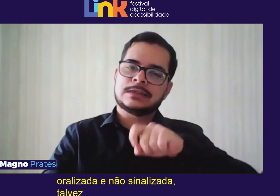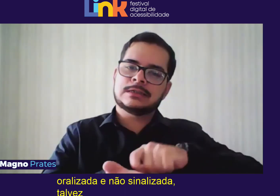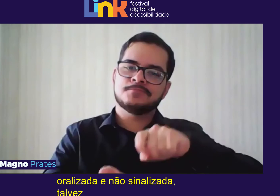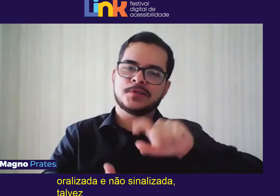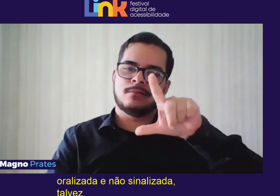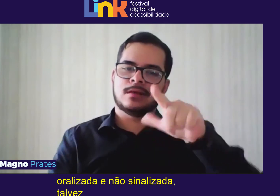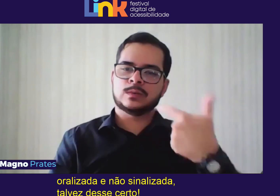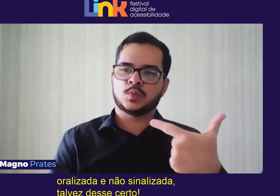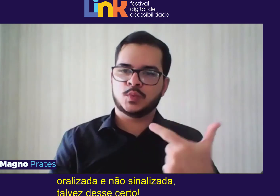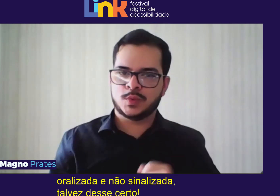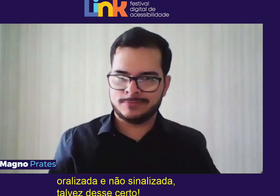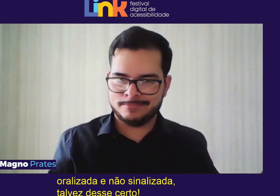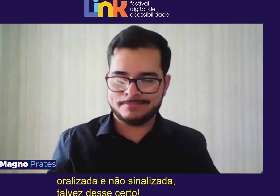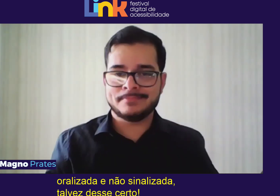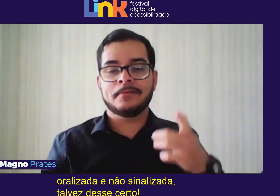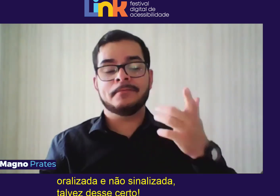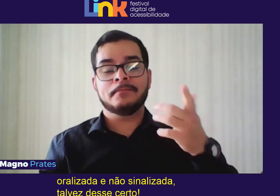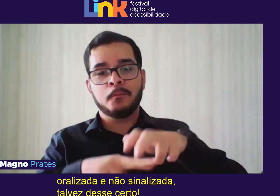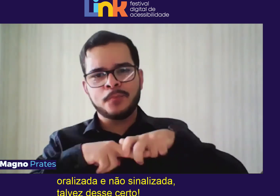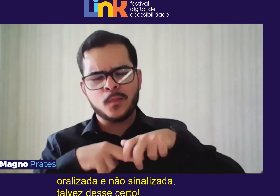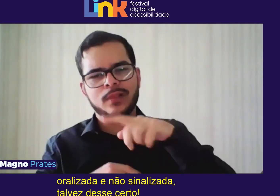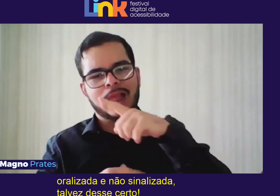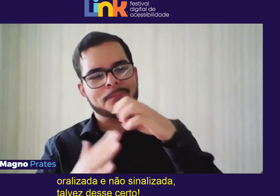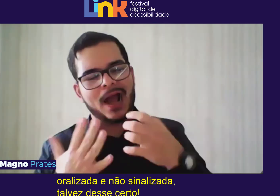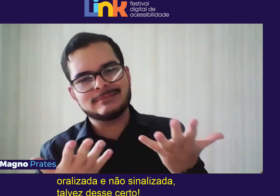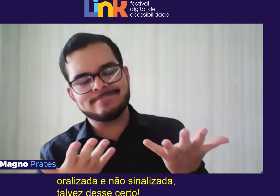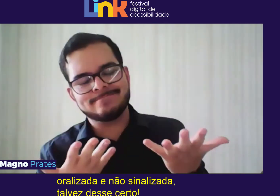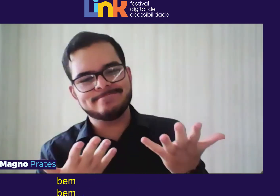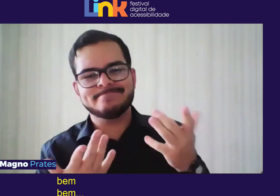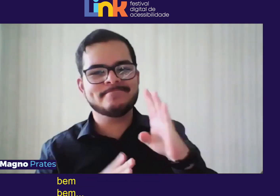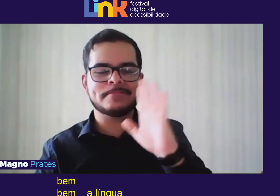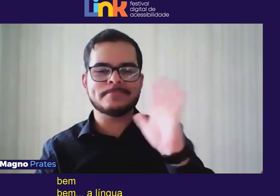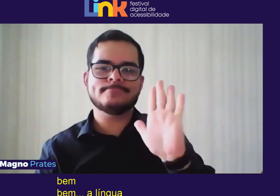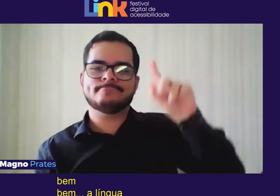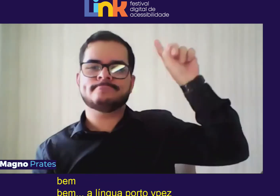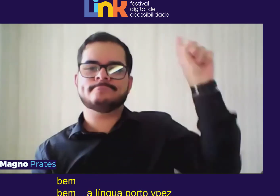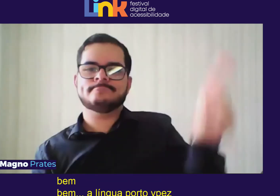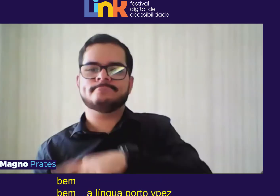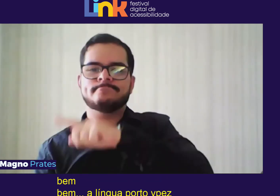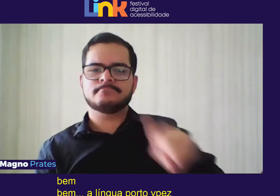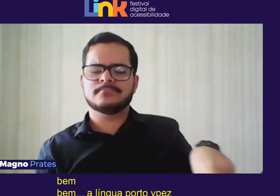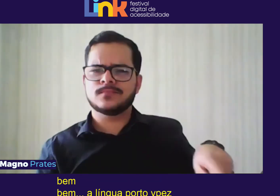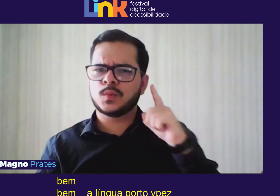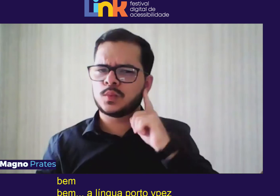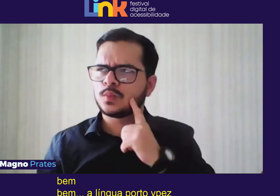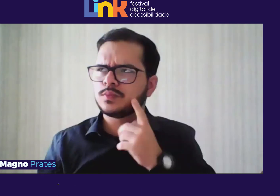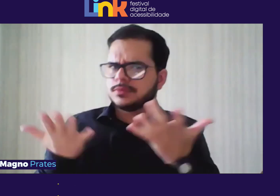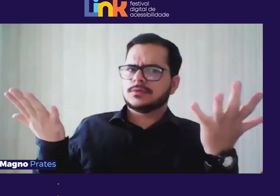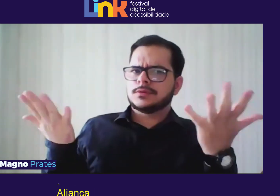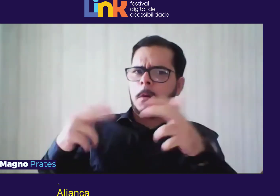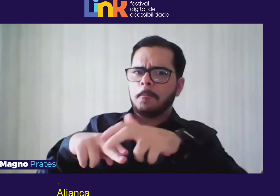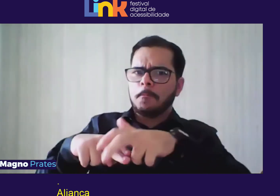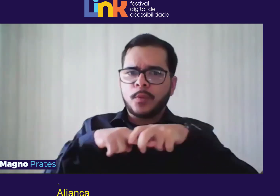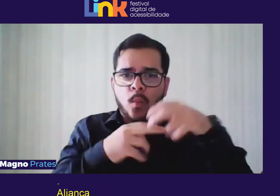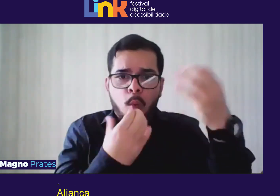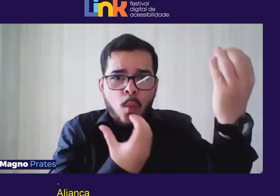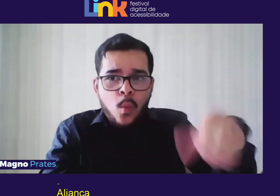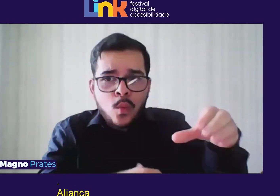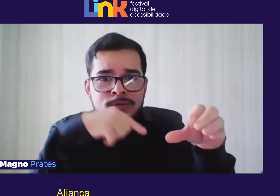bem. A língua portuguesa era a segunda língua dela. Então a gente entende que ela perdeu a oportunidade por ser surda.